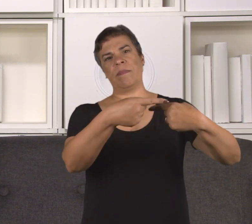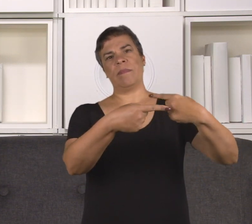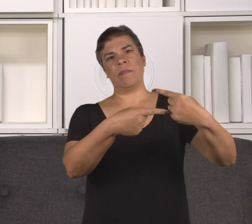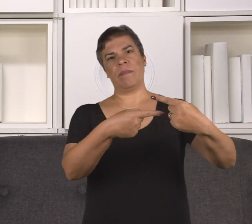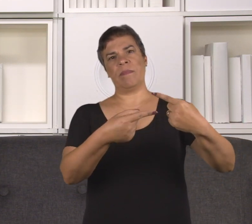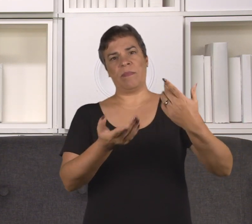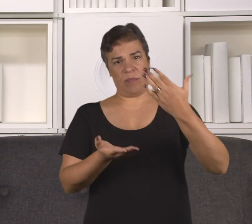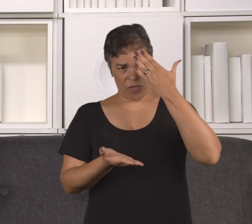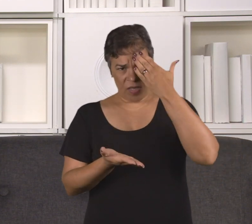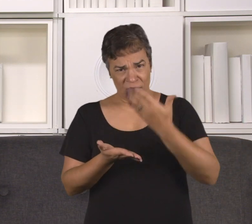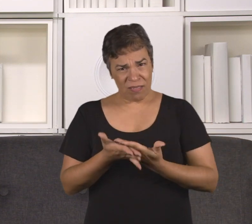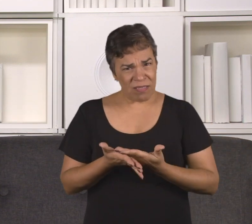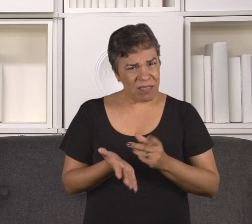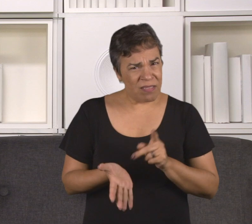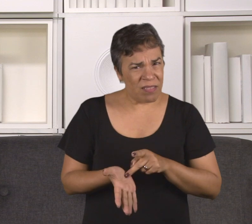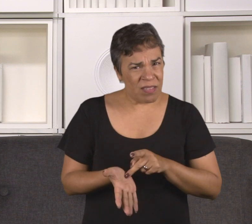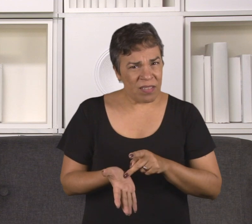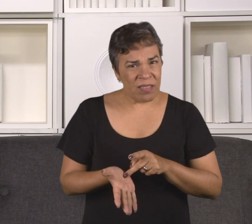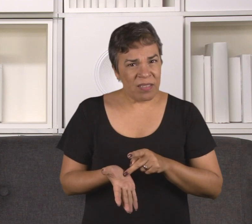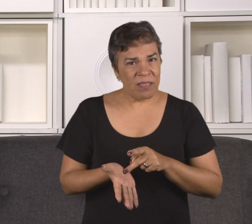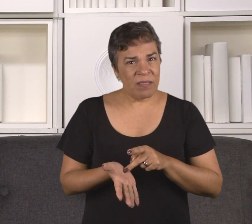Você acredita nisso?